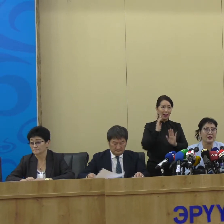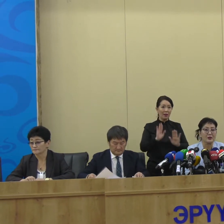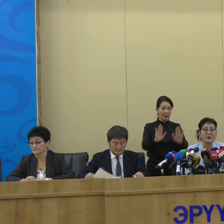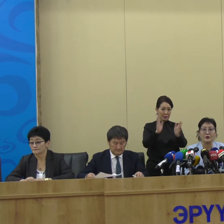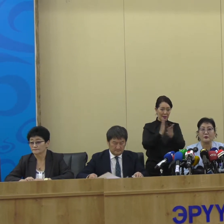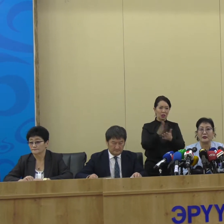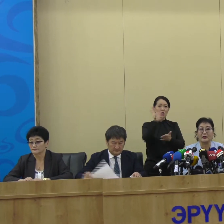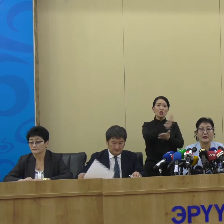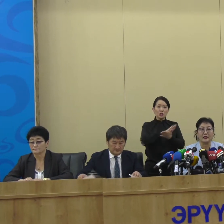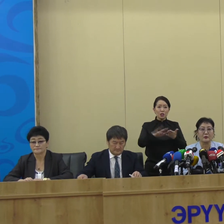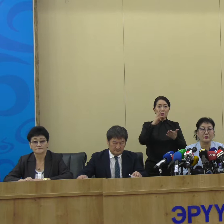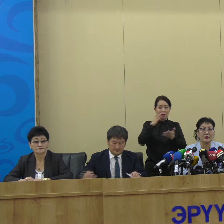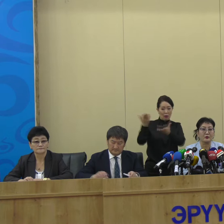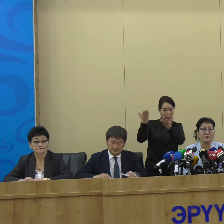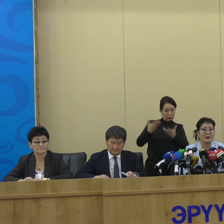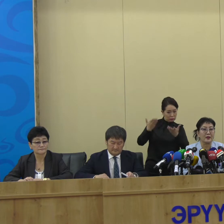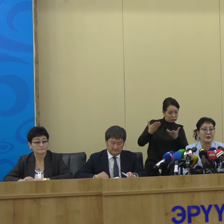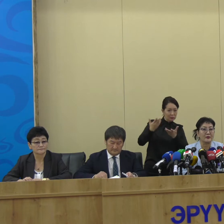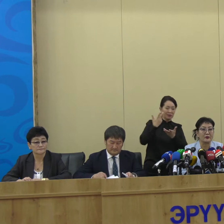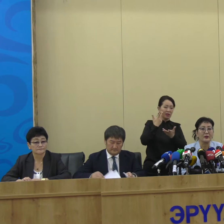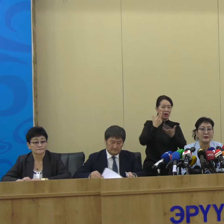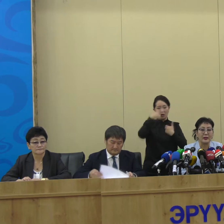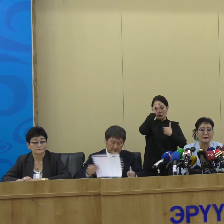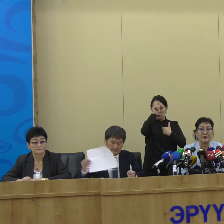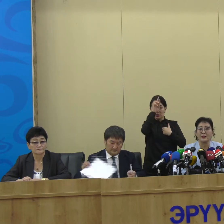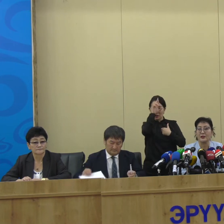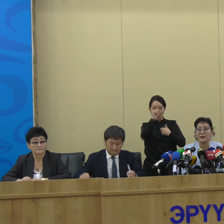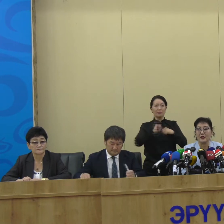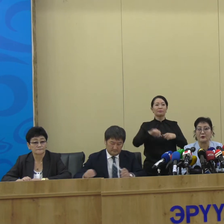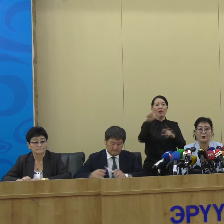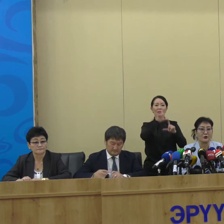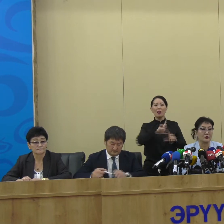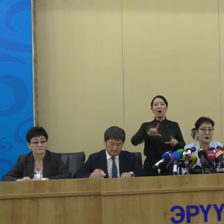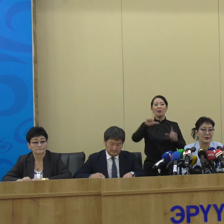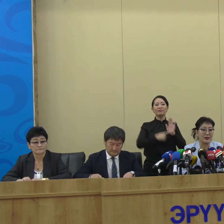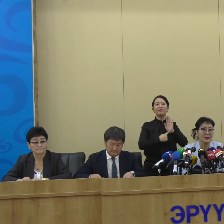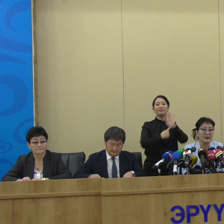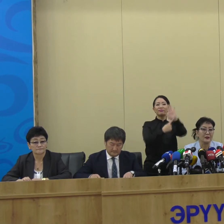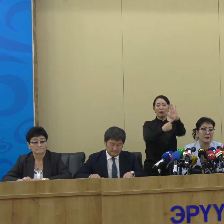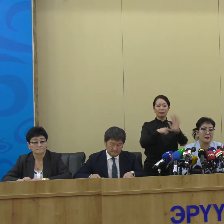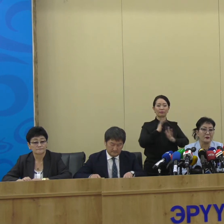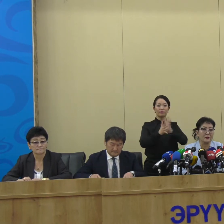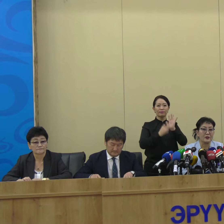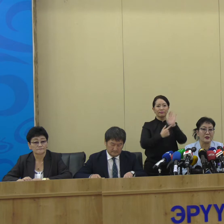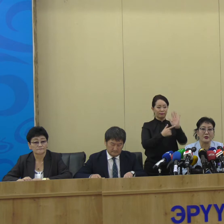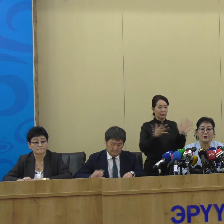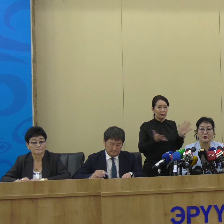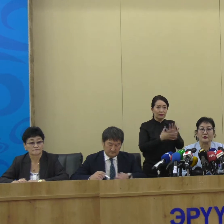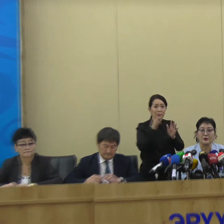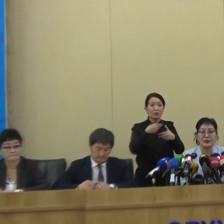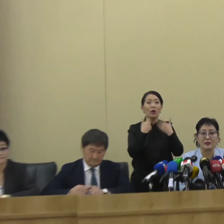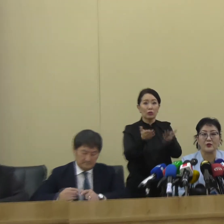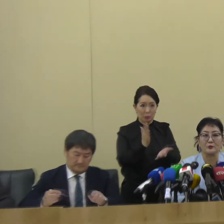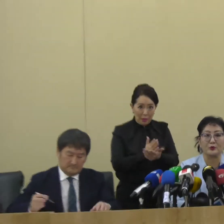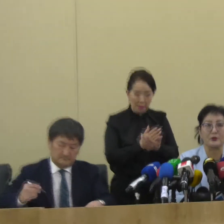хэмжээгээр шинэ одоо мэдээлэл авах юм бол бид нэр эрүүл мэндийн яамнаас одоо лайв хийж та бүхэндээ одоо хүргэж байгаа. Тэгэхээр коронавирус шинэ